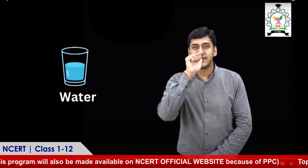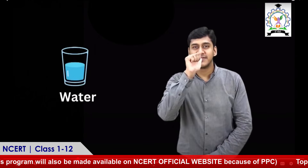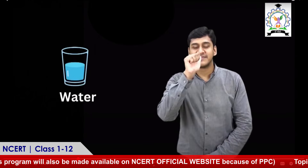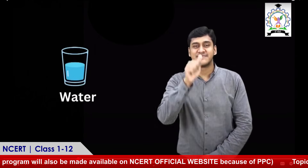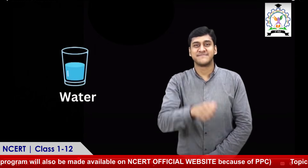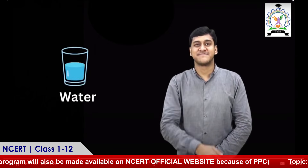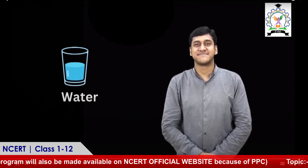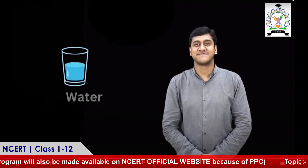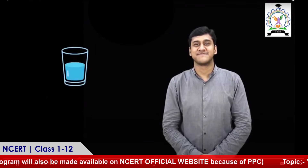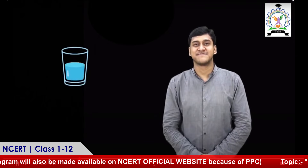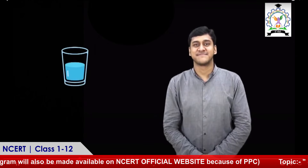पानी।